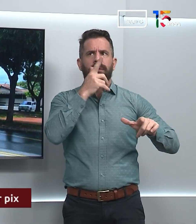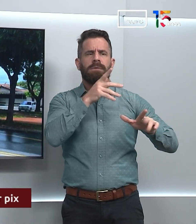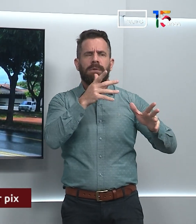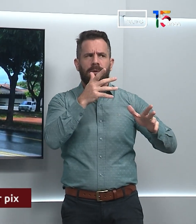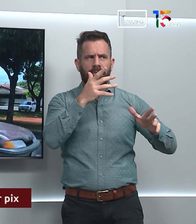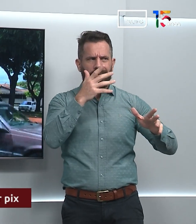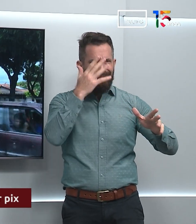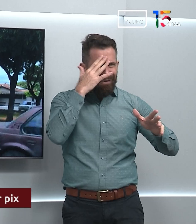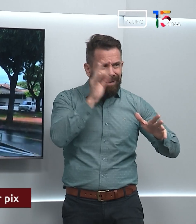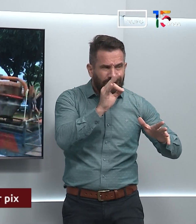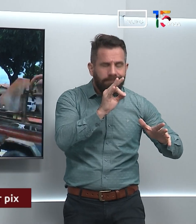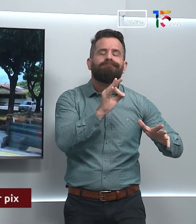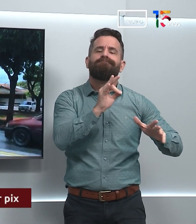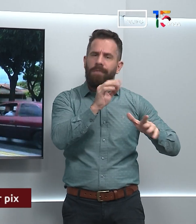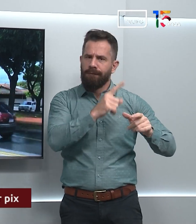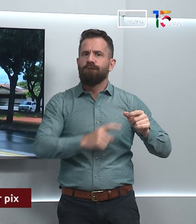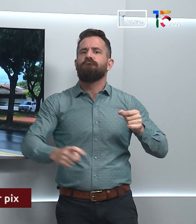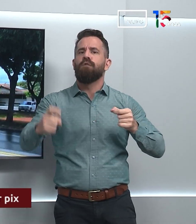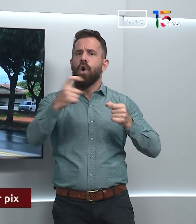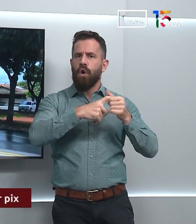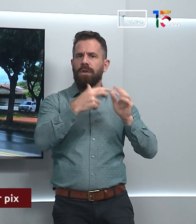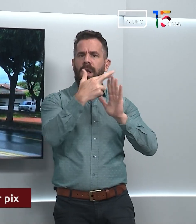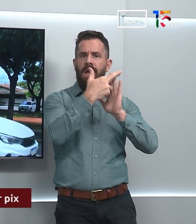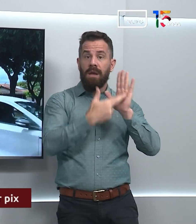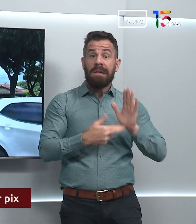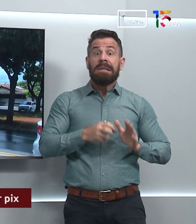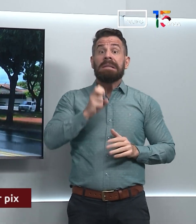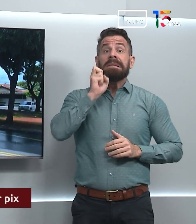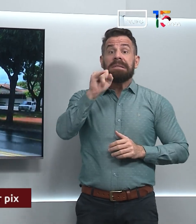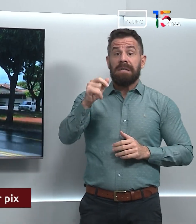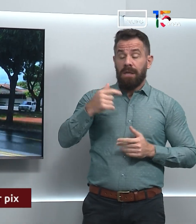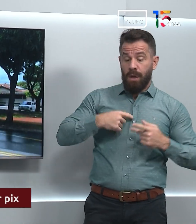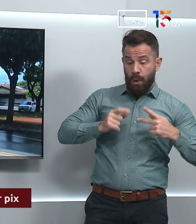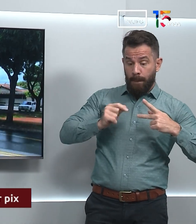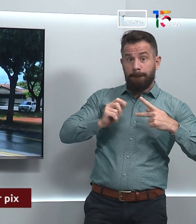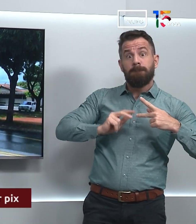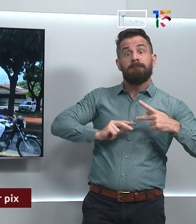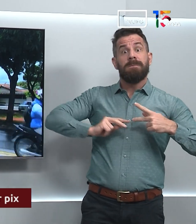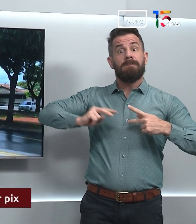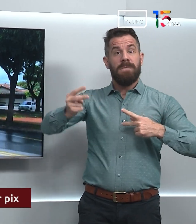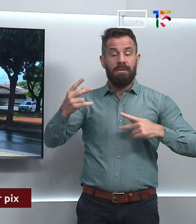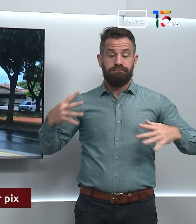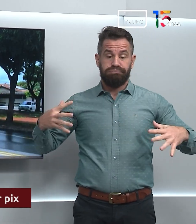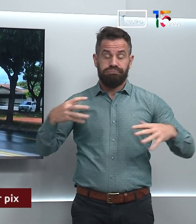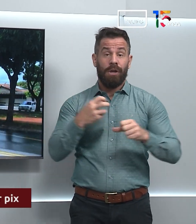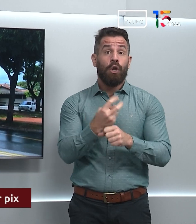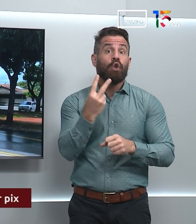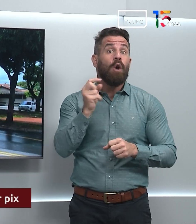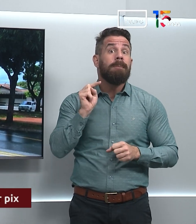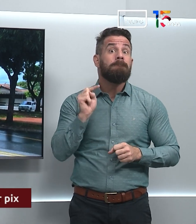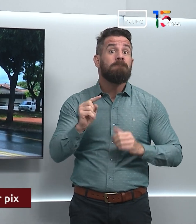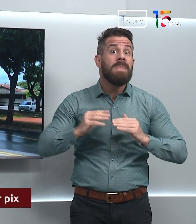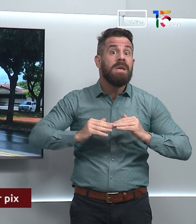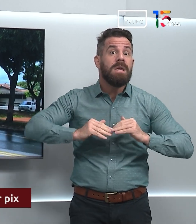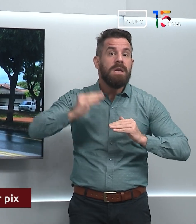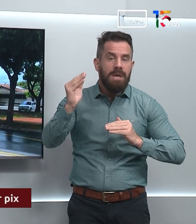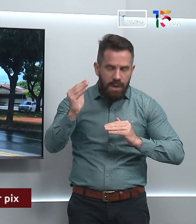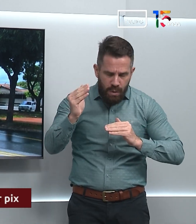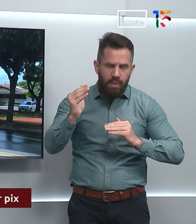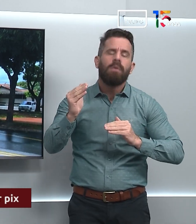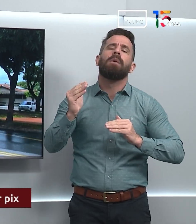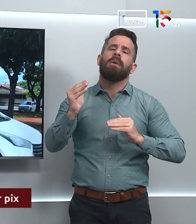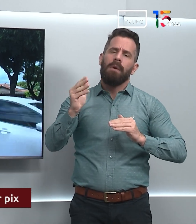R$2.000 saírem da sua conta por mês, o banco vai avisar a Receita Federal. Mas ninguém vai saber para quem você enviou